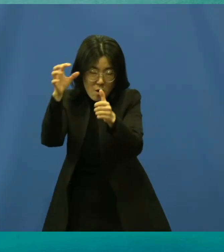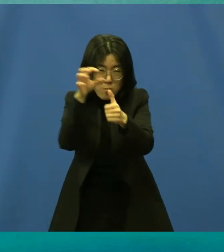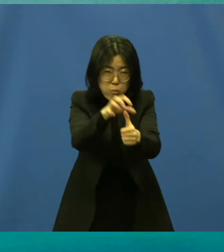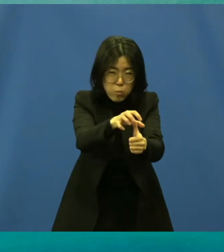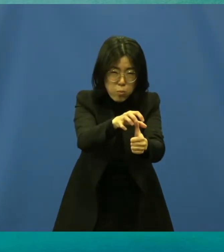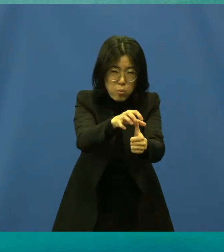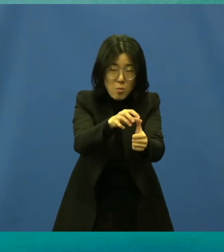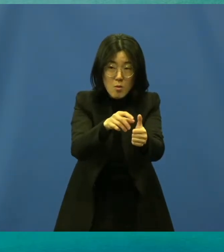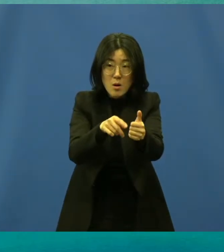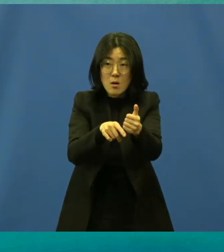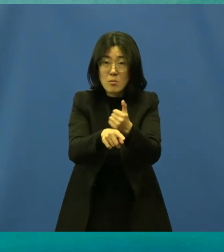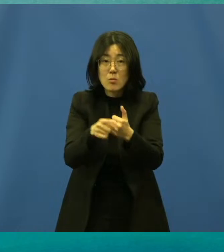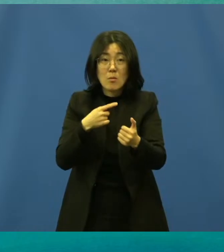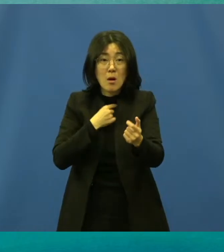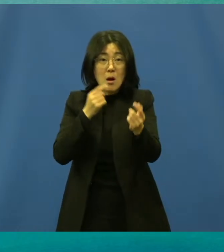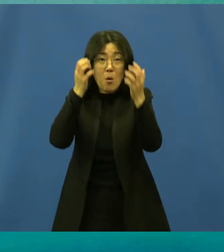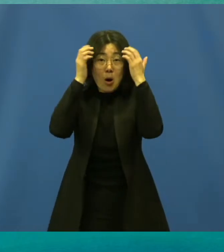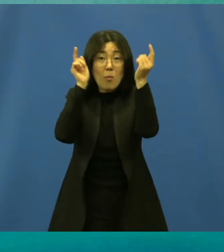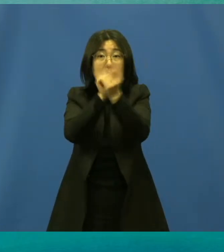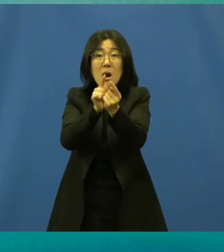기도하라는 것입니다.